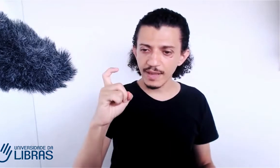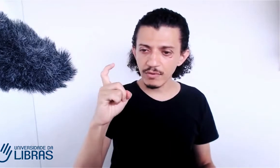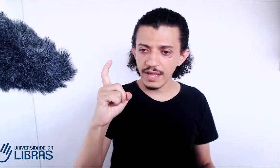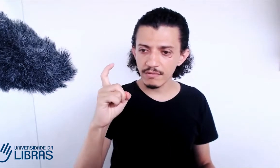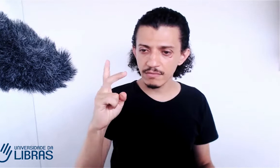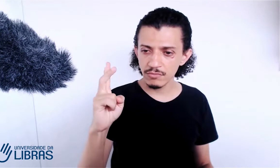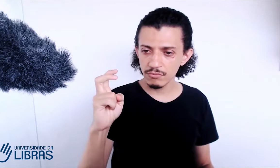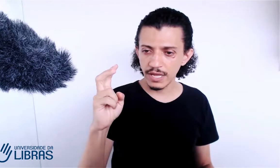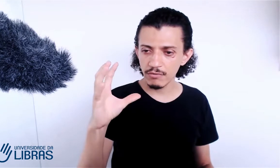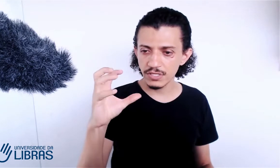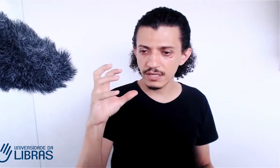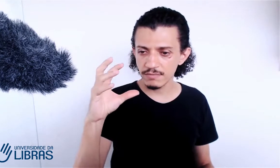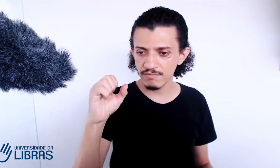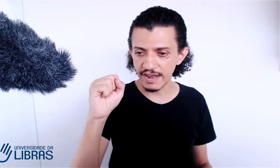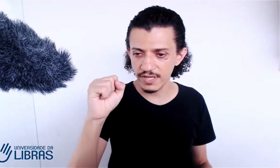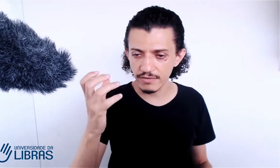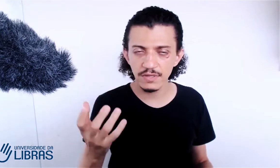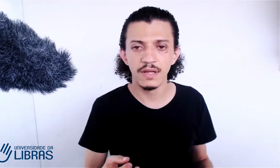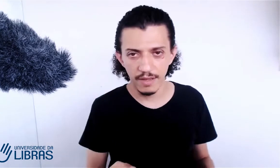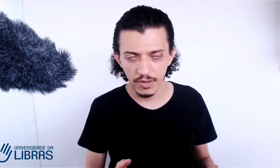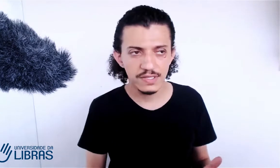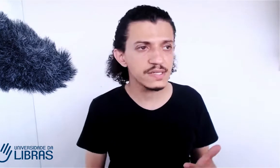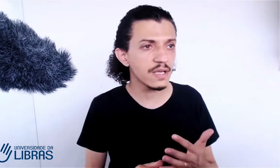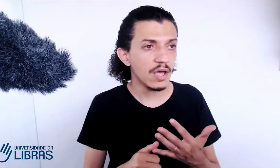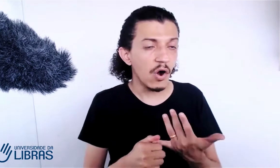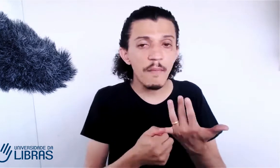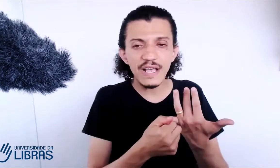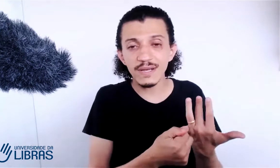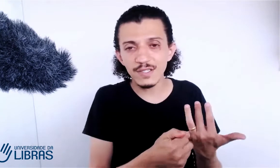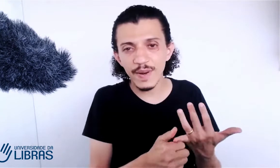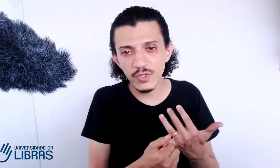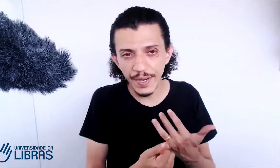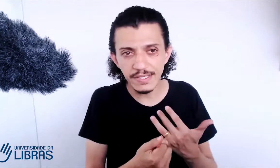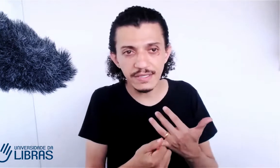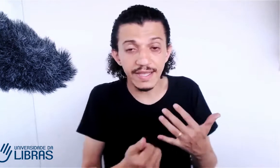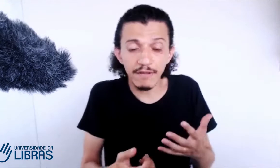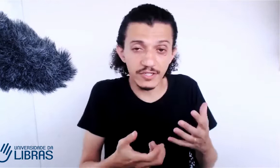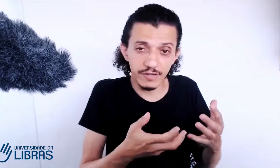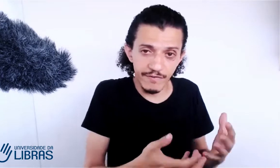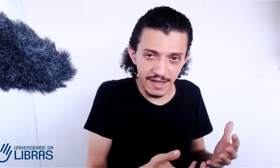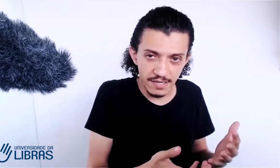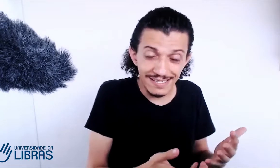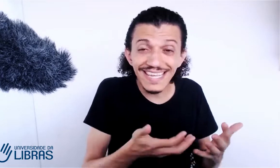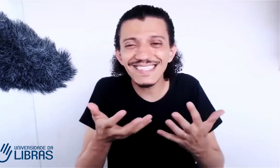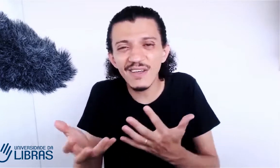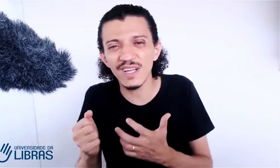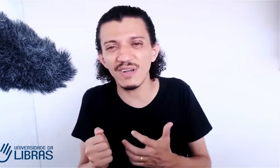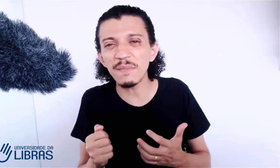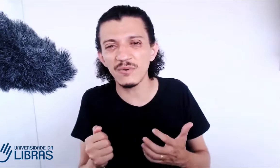do dedo. Um dedo, 2 dedos, vários dedos. Pode ser assim. Ou mesmo as expressões daquilo que a gente faz sem ser usando as mãos, que